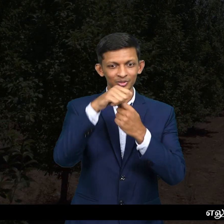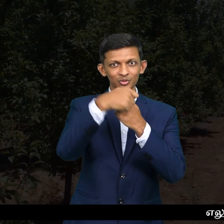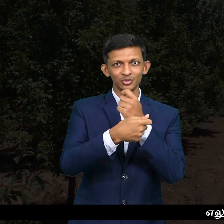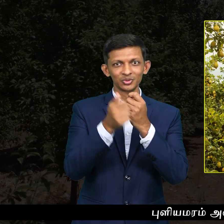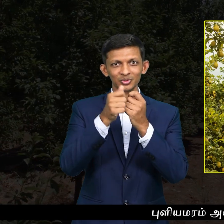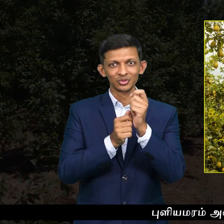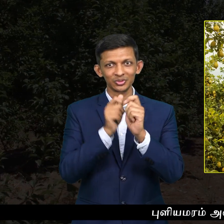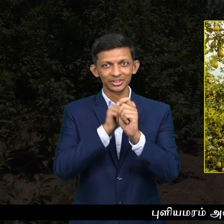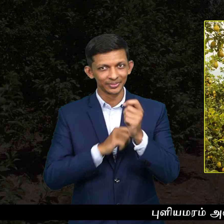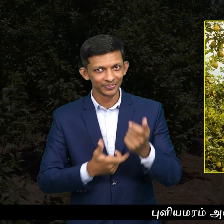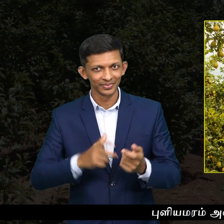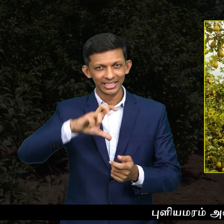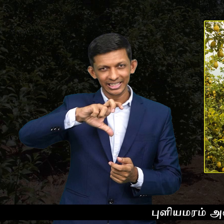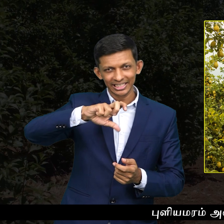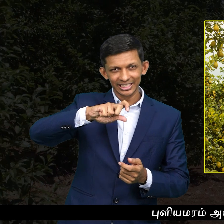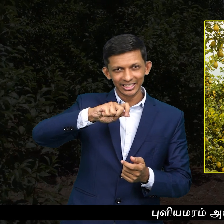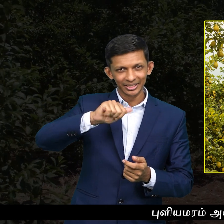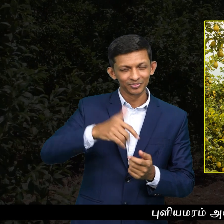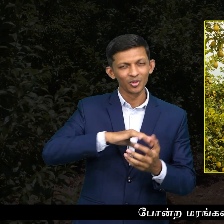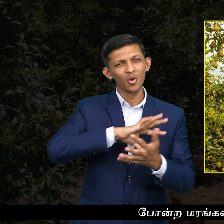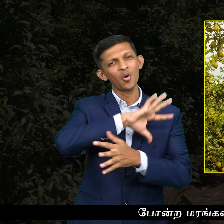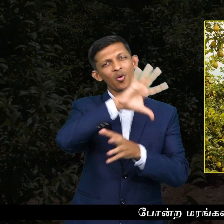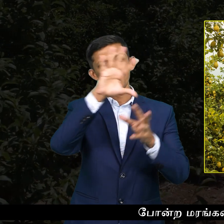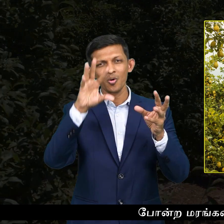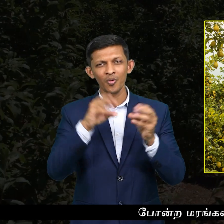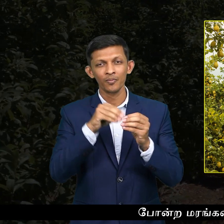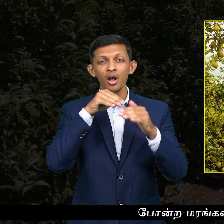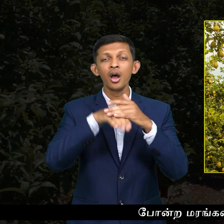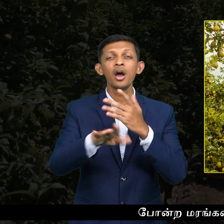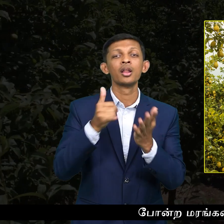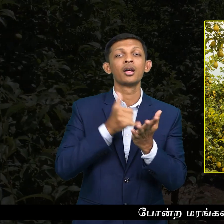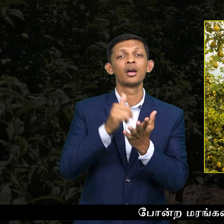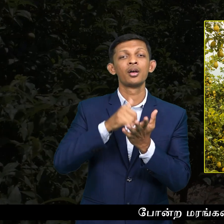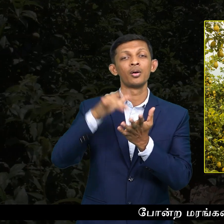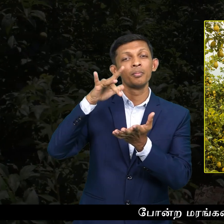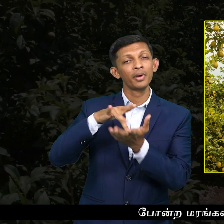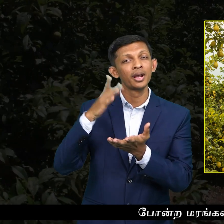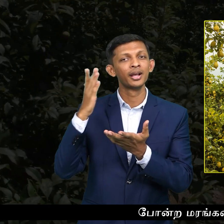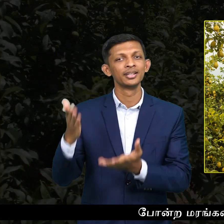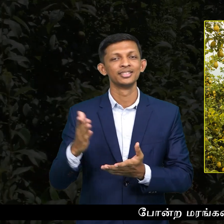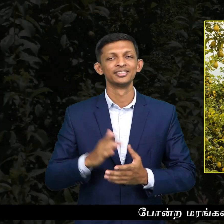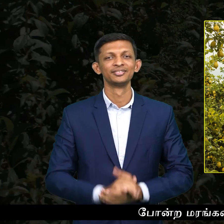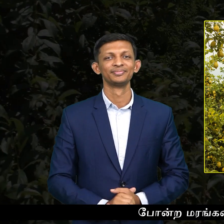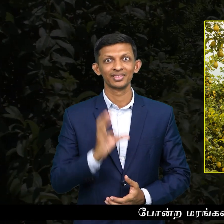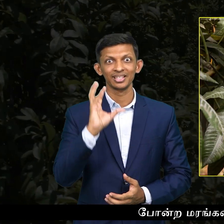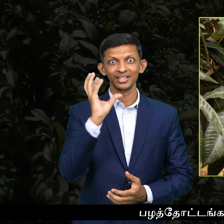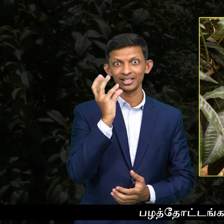எலுமிச்சை, புளிய மரம் அல்லது பழ மரங்கள் போன்ற மரங்களை வளர்க்கின்றனர்.